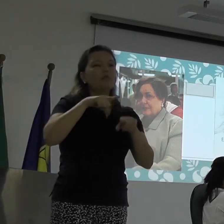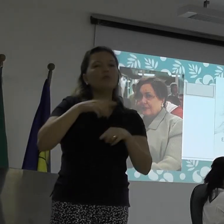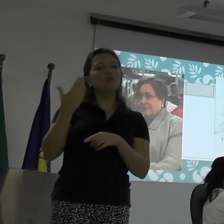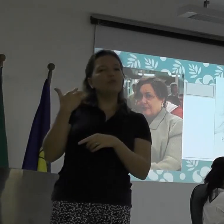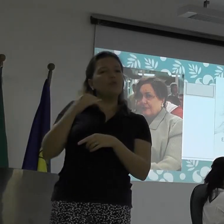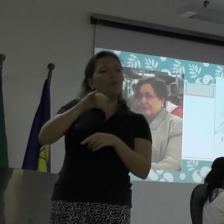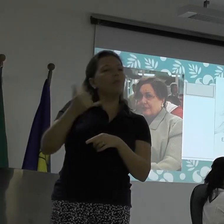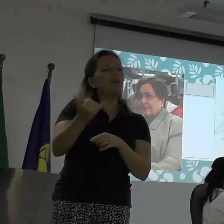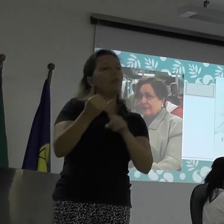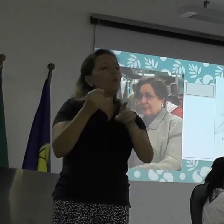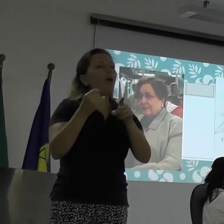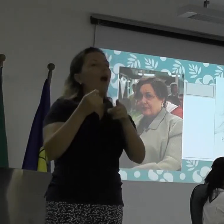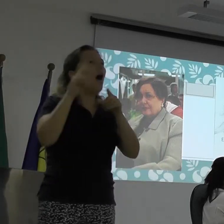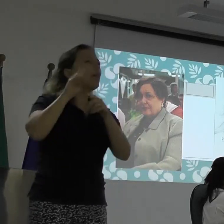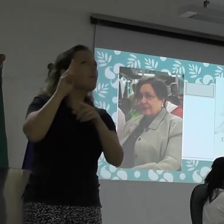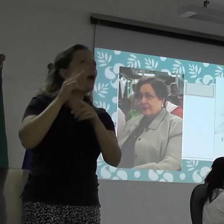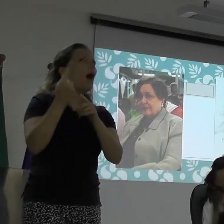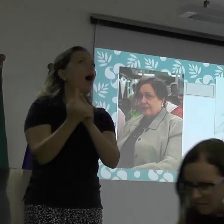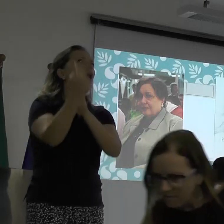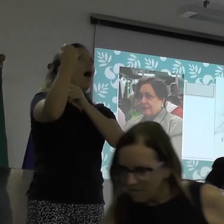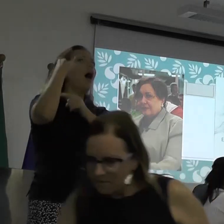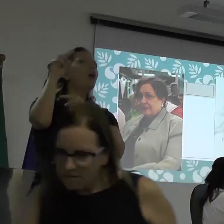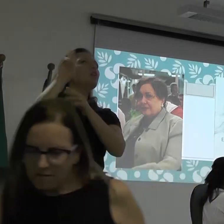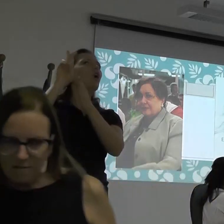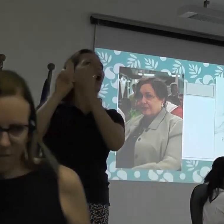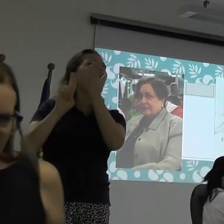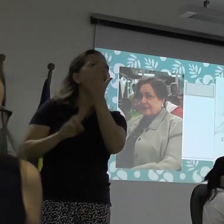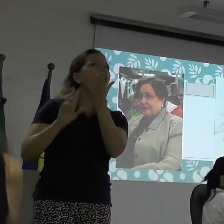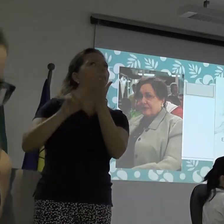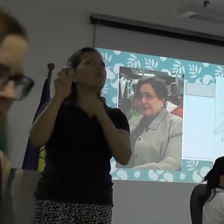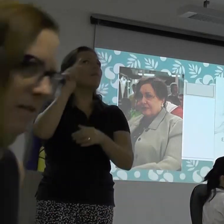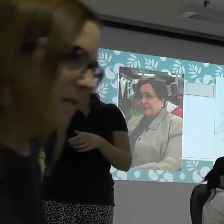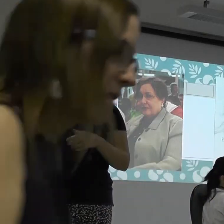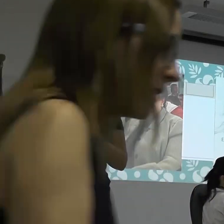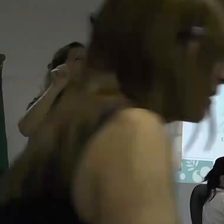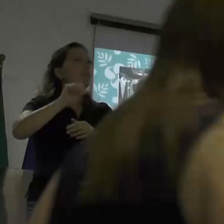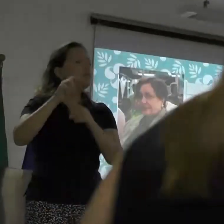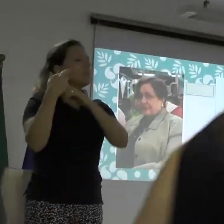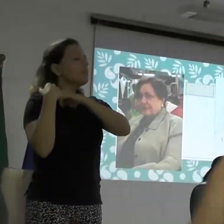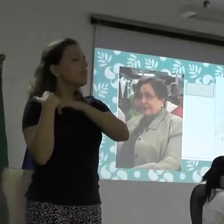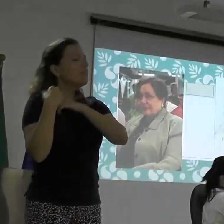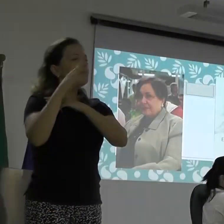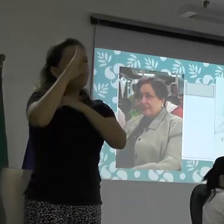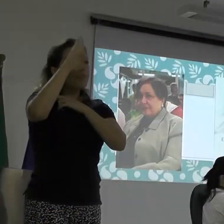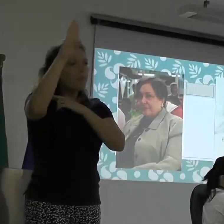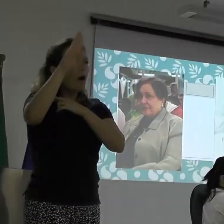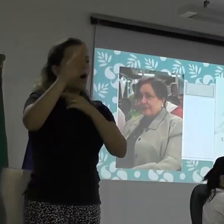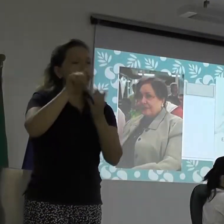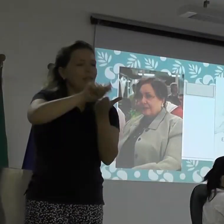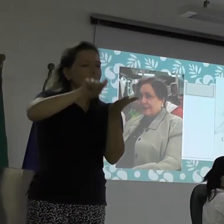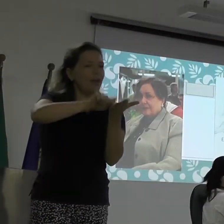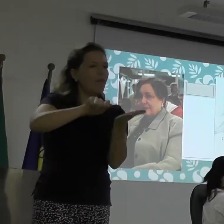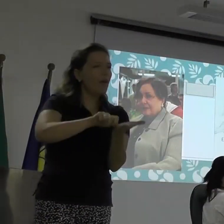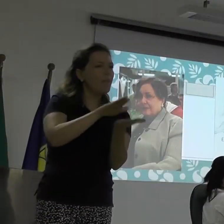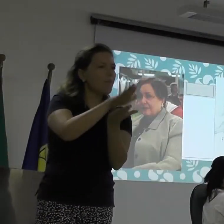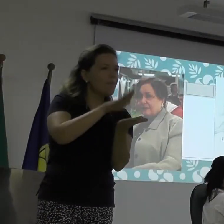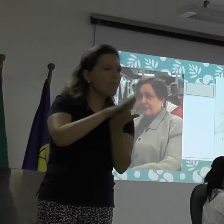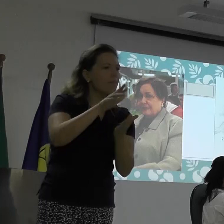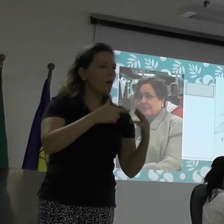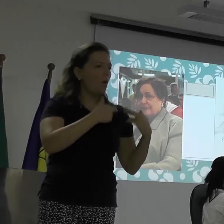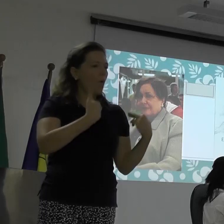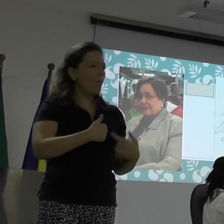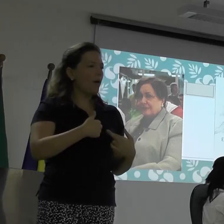oportunidade de recobrar alguns nomes femininos responsáveis principalmente pela escrita de romances durante o século